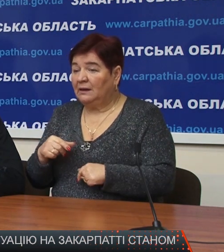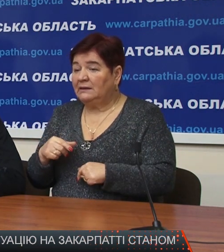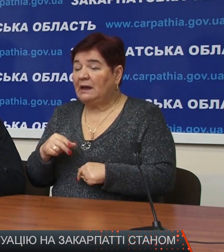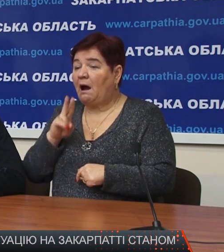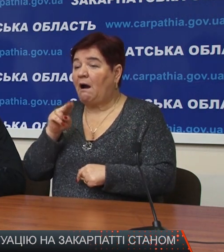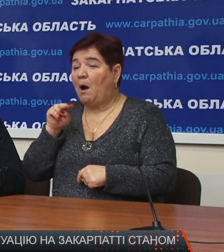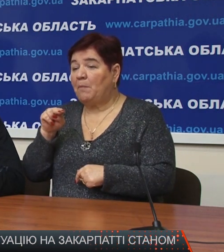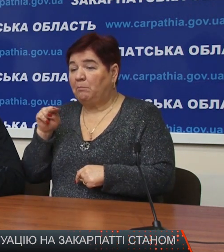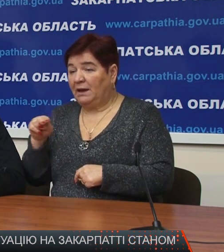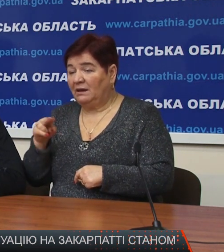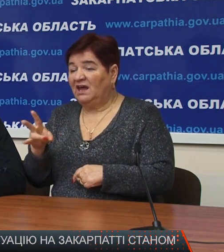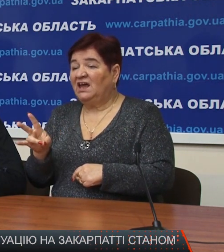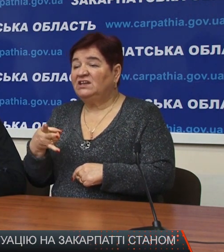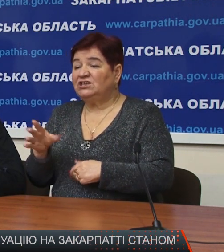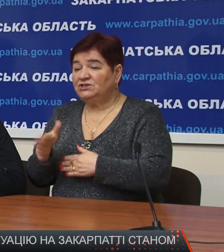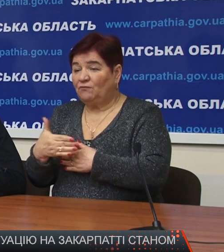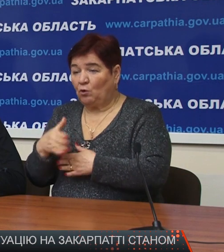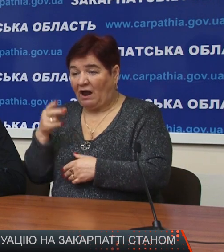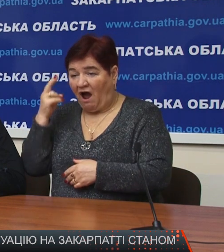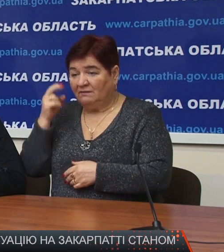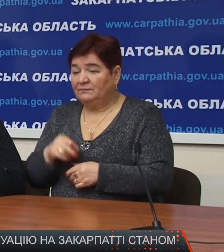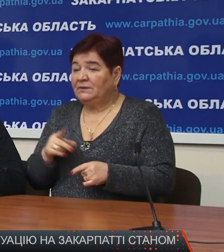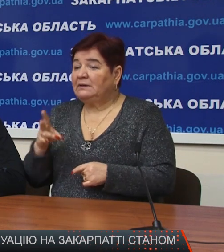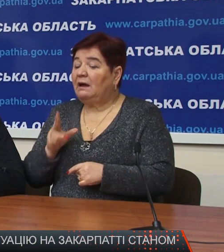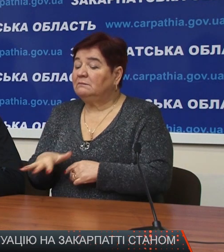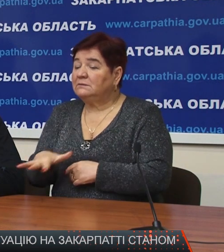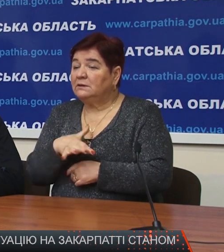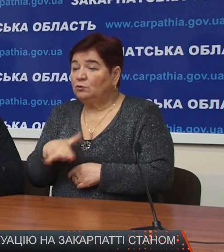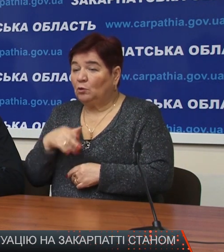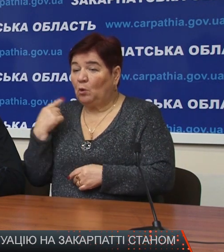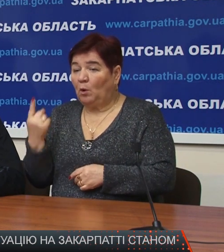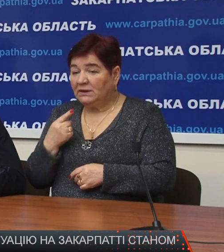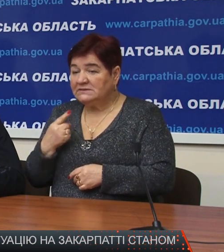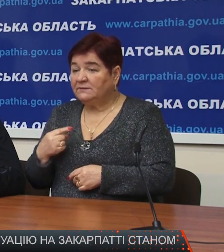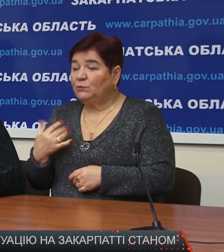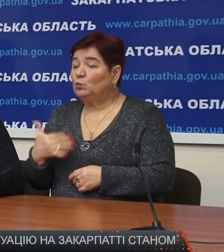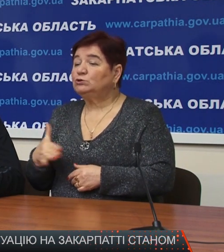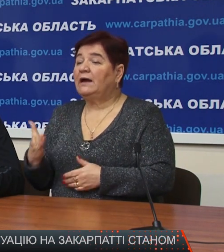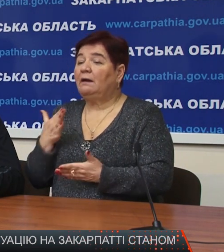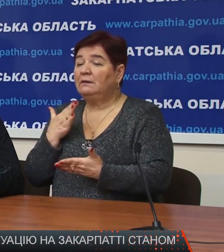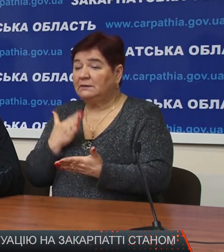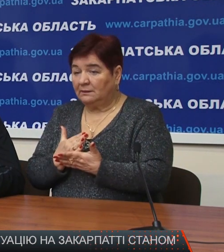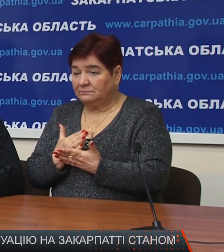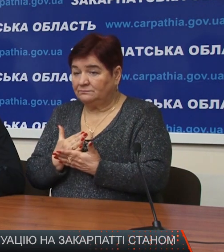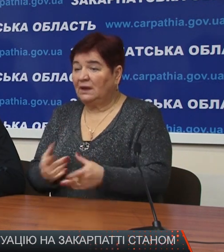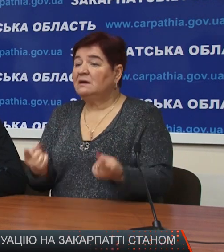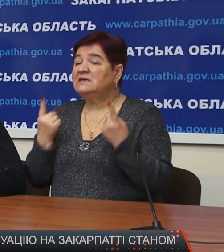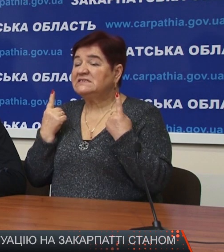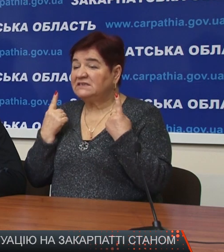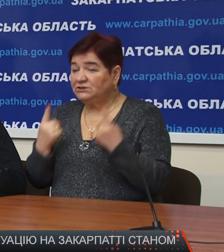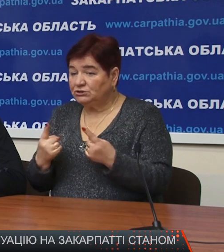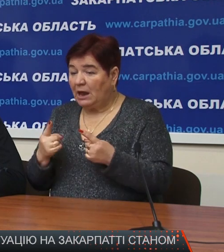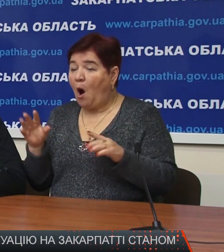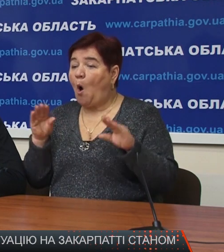на КПП Нижніх Ворот та на інших в'їздах на територію області. Вже є значне